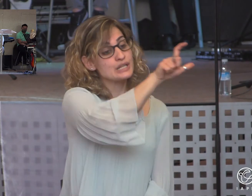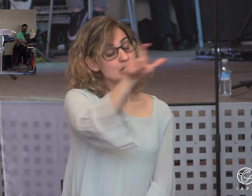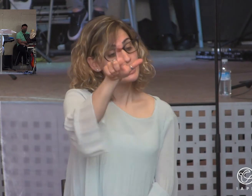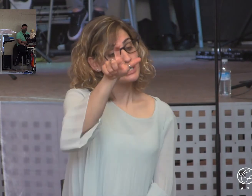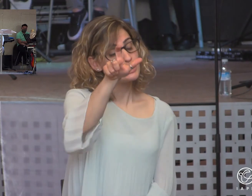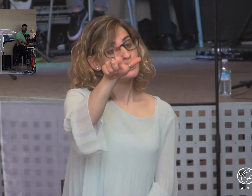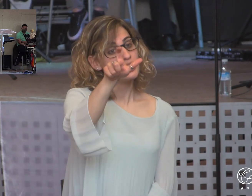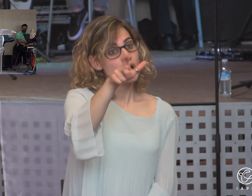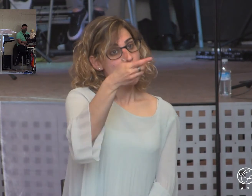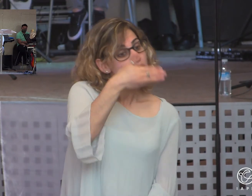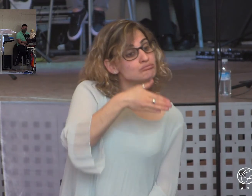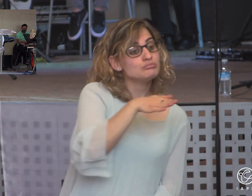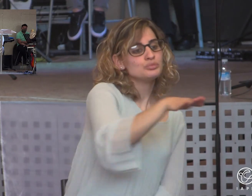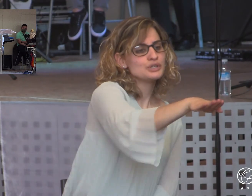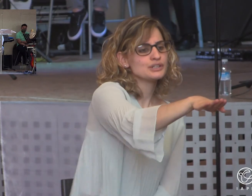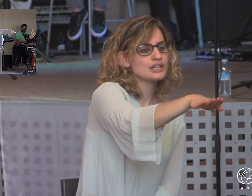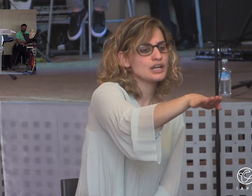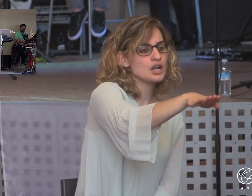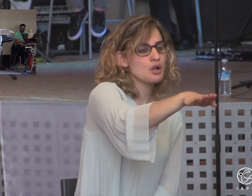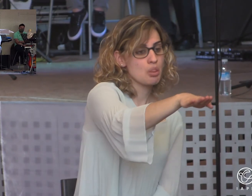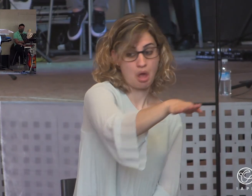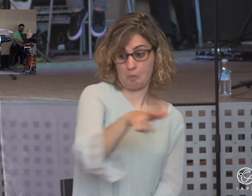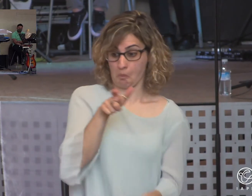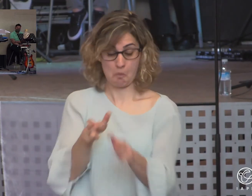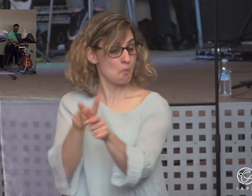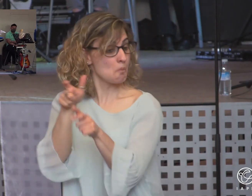Señor Jesús.